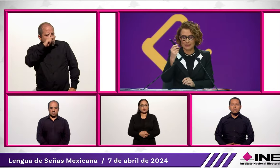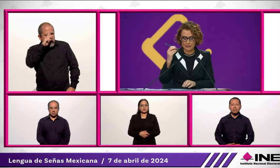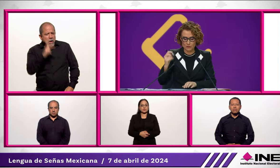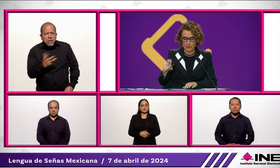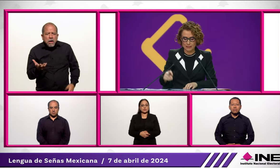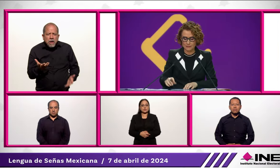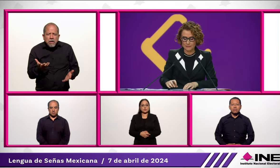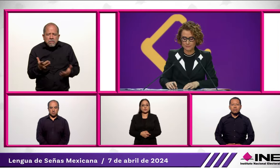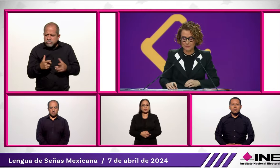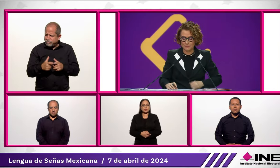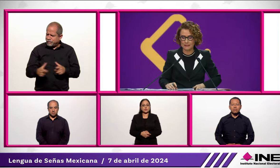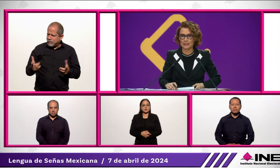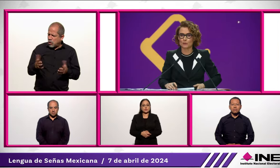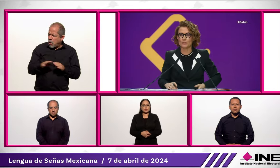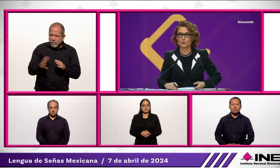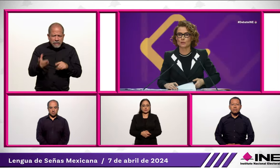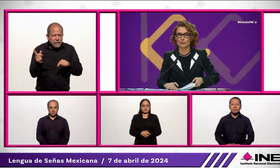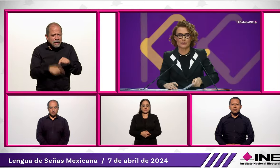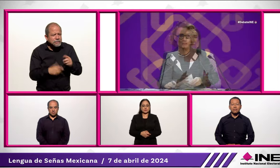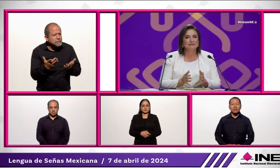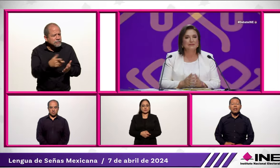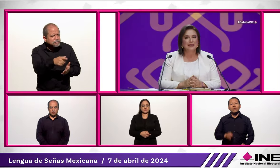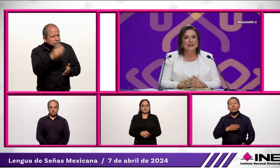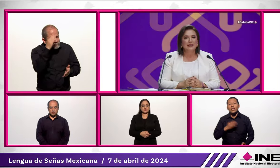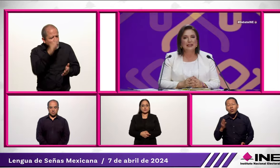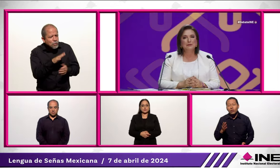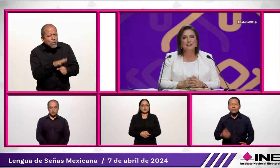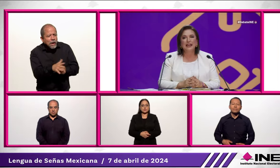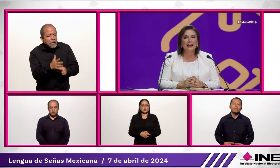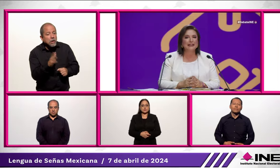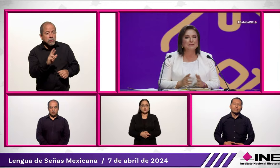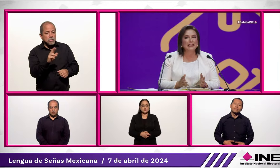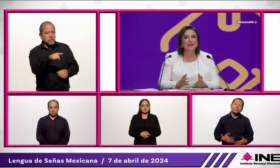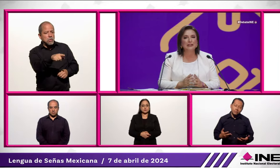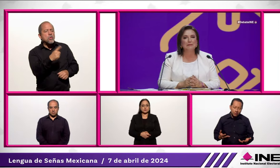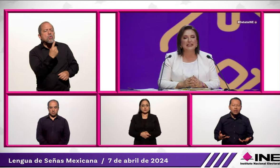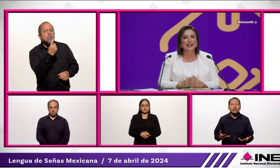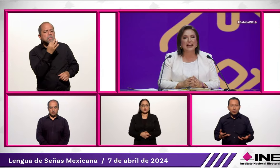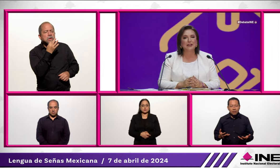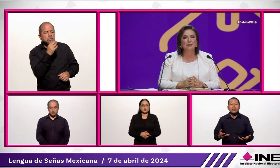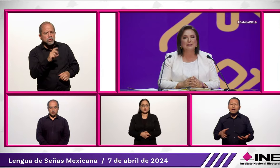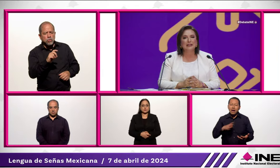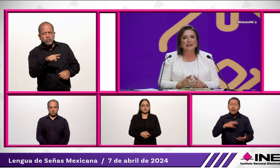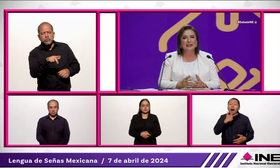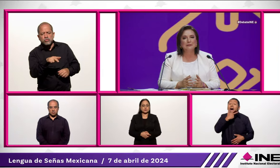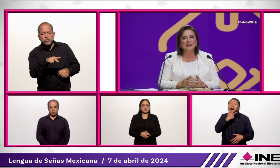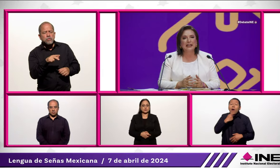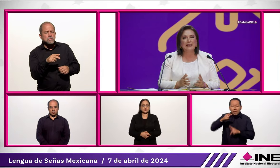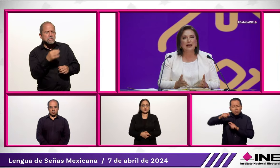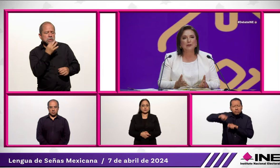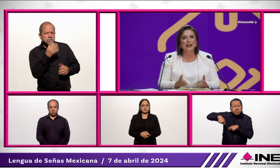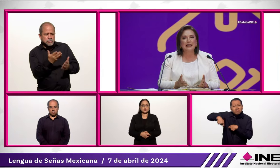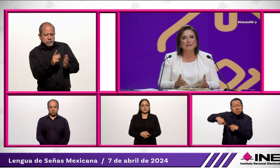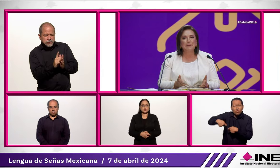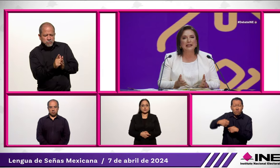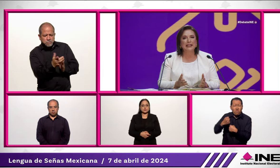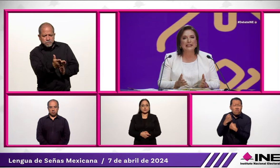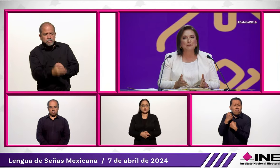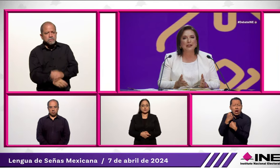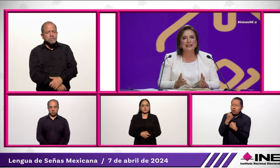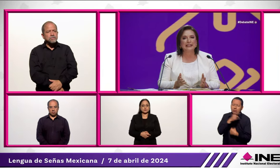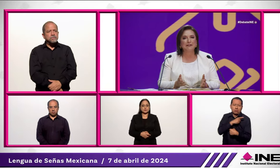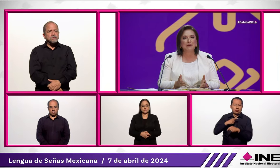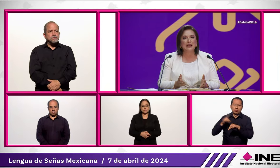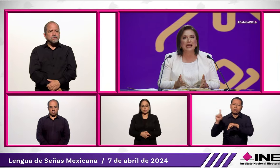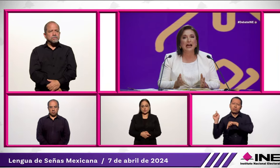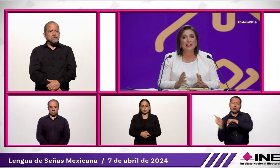O candidata Xochitl Gálvez, que tiene un minuto 38. Tenemos que terminar con el patriarcado, tenemos que revalorar el papel de